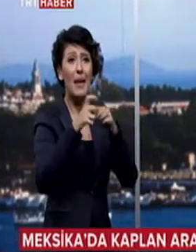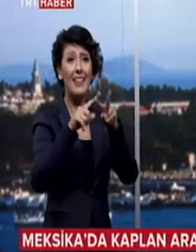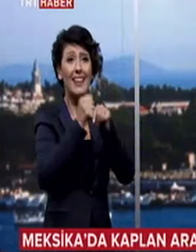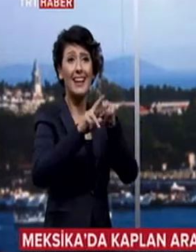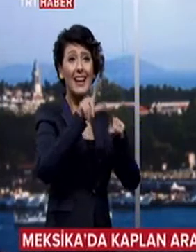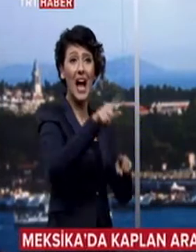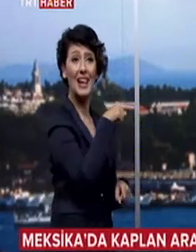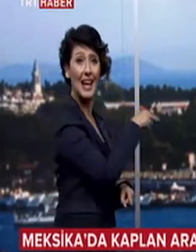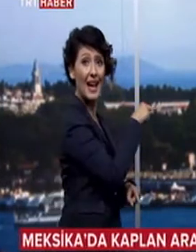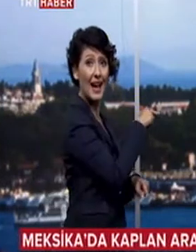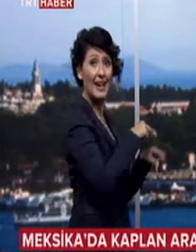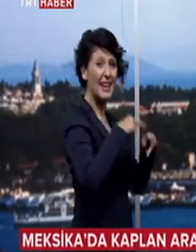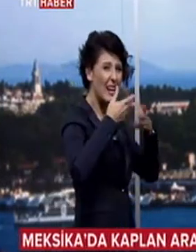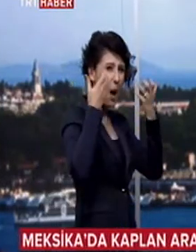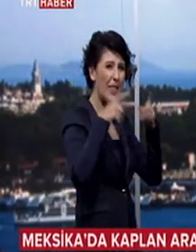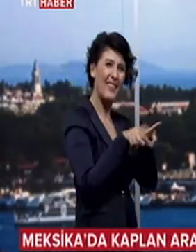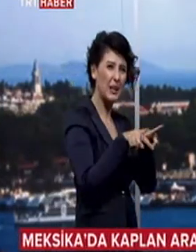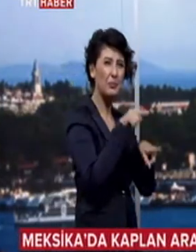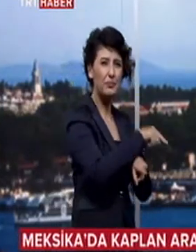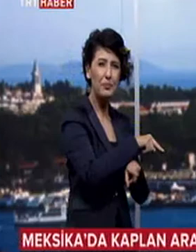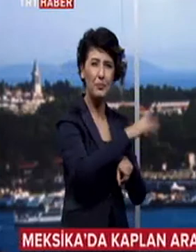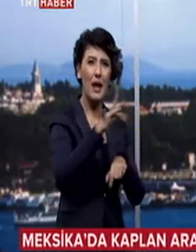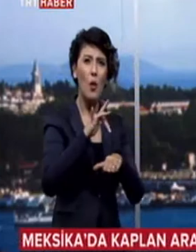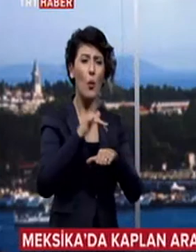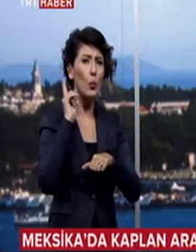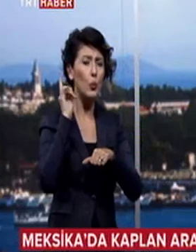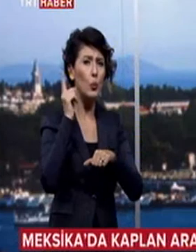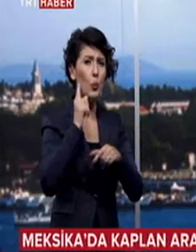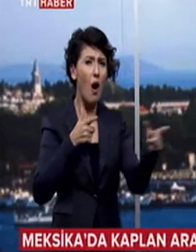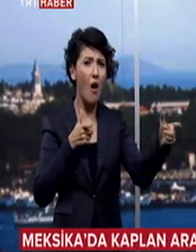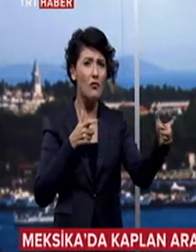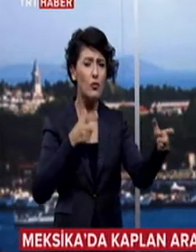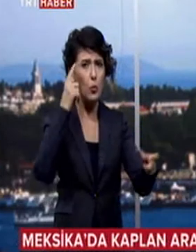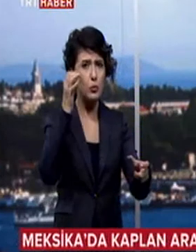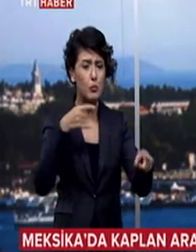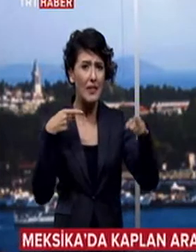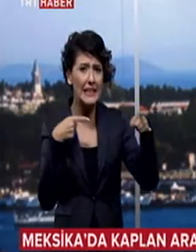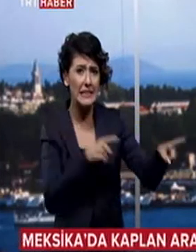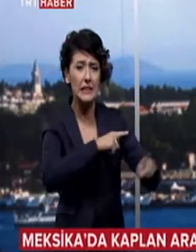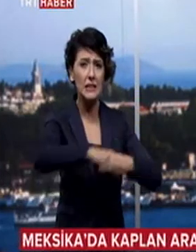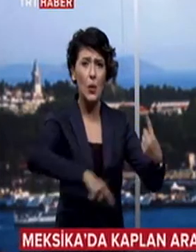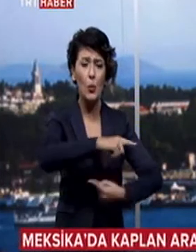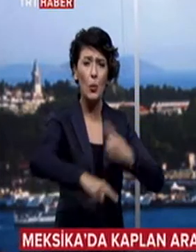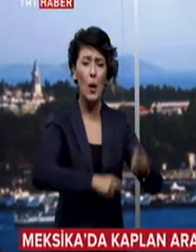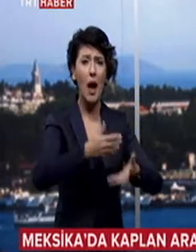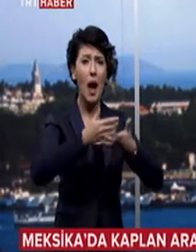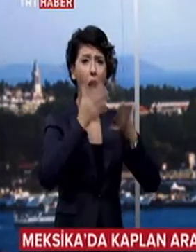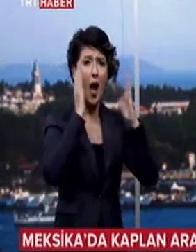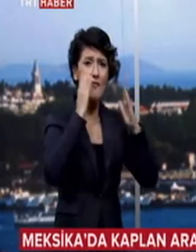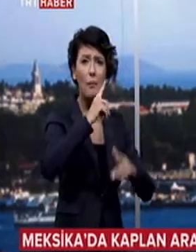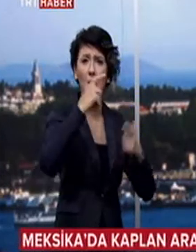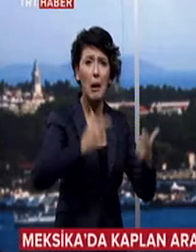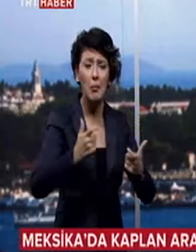Bengal kaplanı için ülkenin en ünlü avcıları ve uzmanları iz peşinde. Hayvan bir